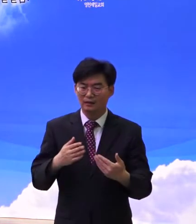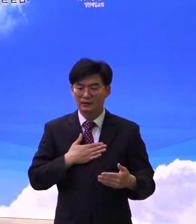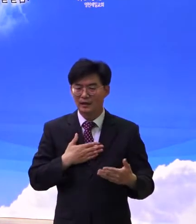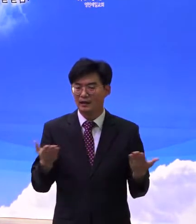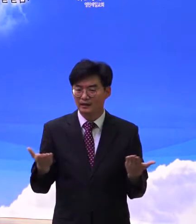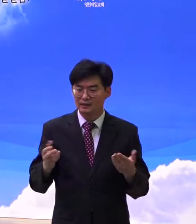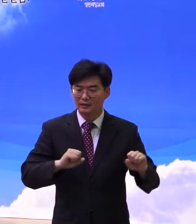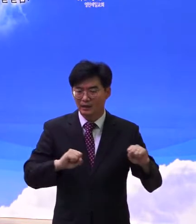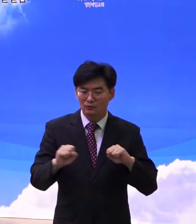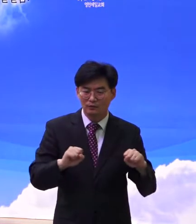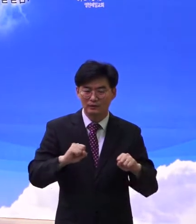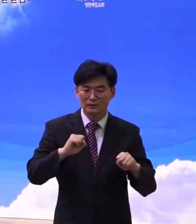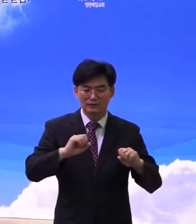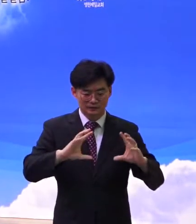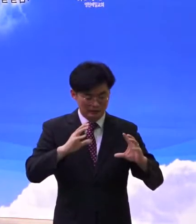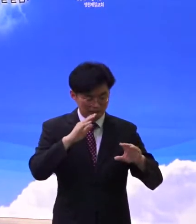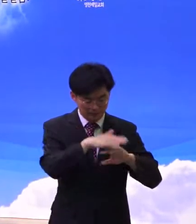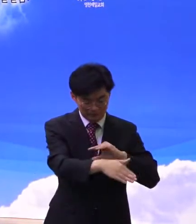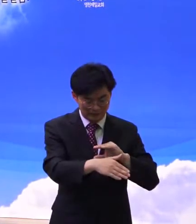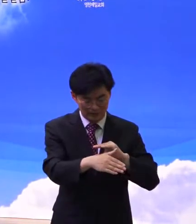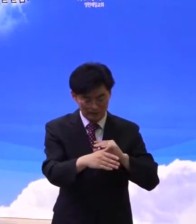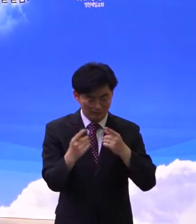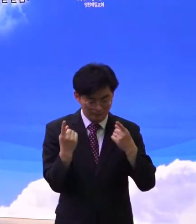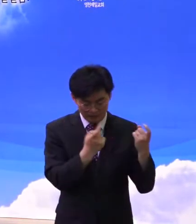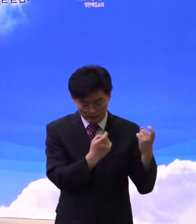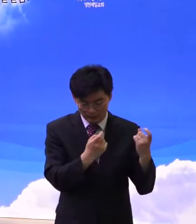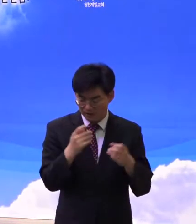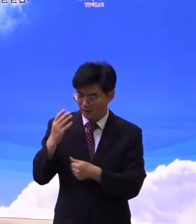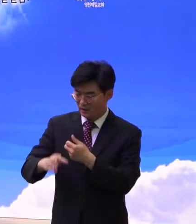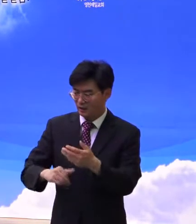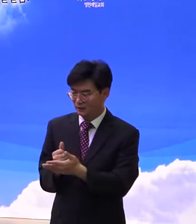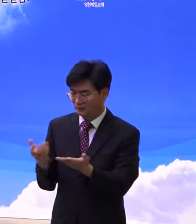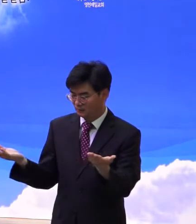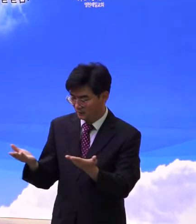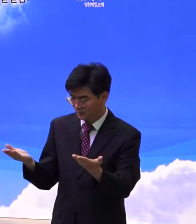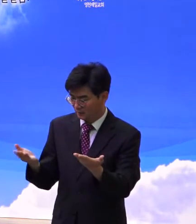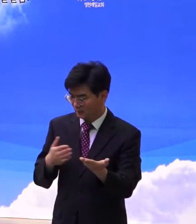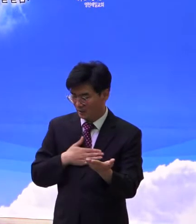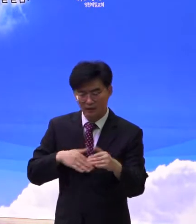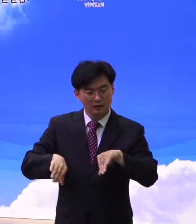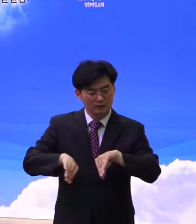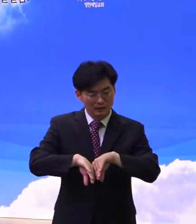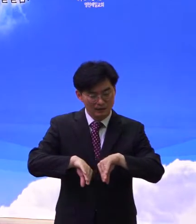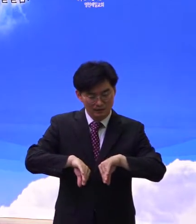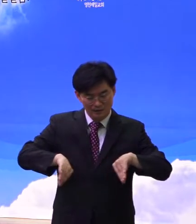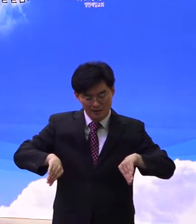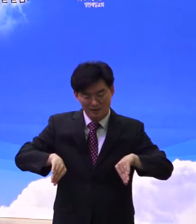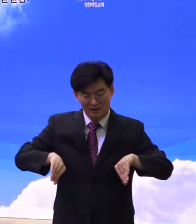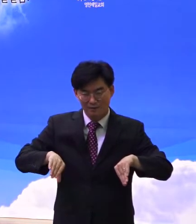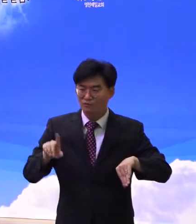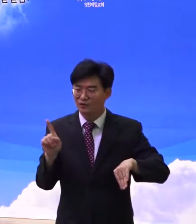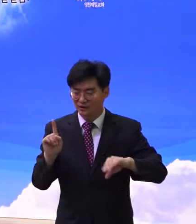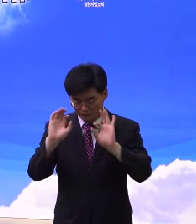있다면 여러분은 하나님의 큰 일에 대해서 아직은 제대로 알지 못하고 있는